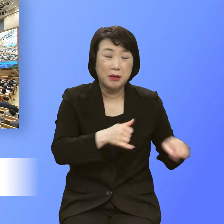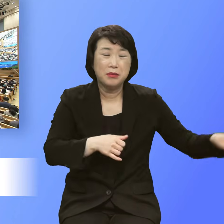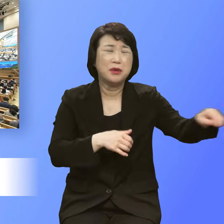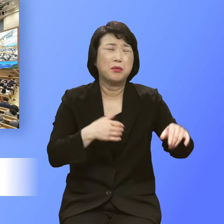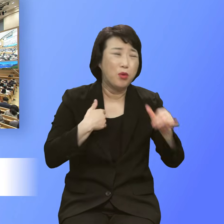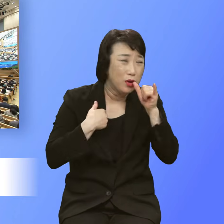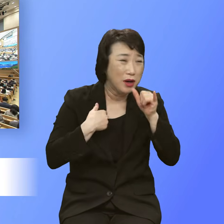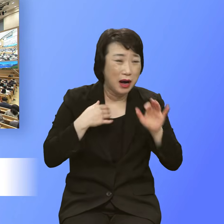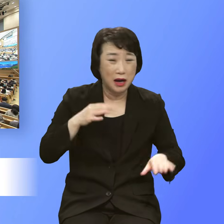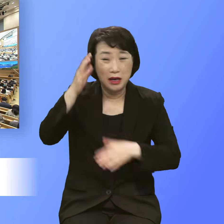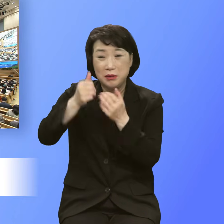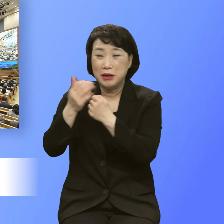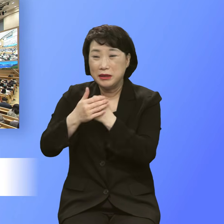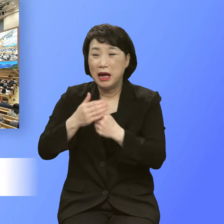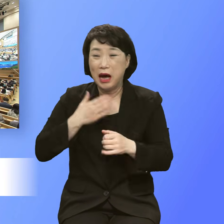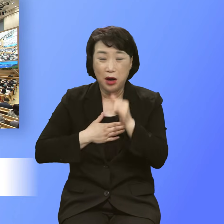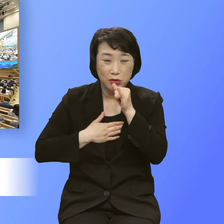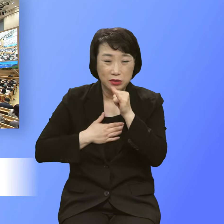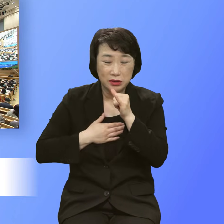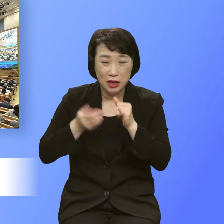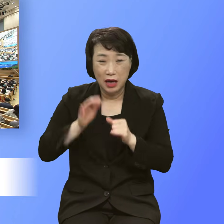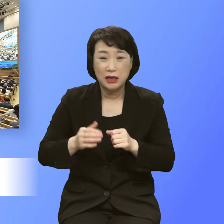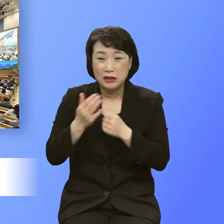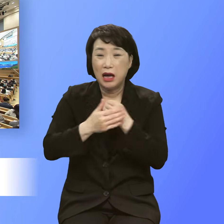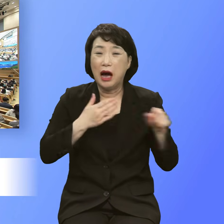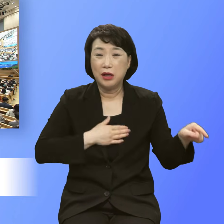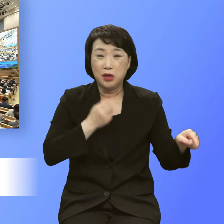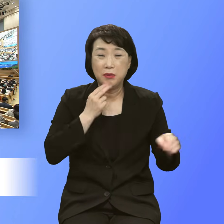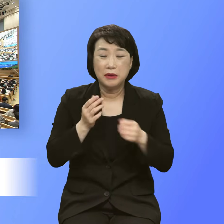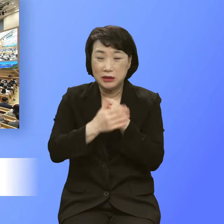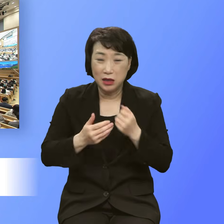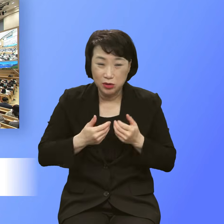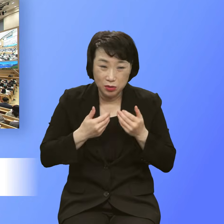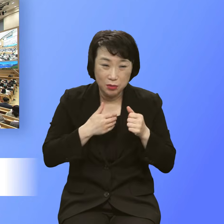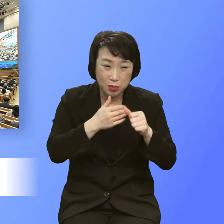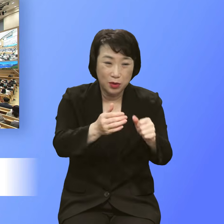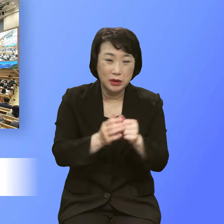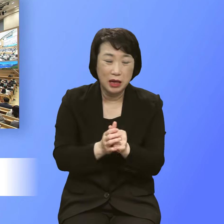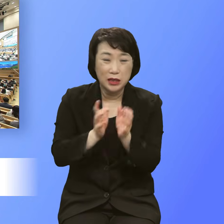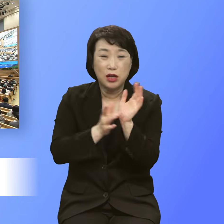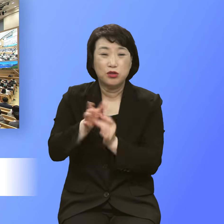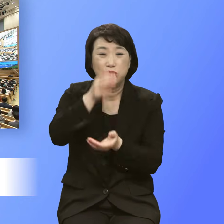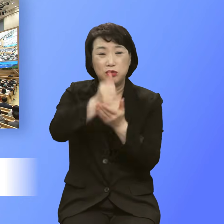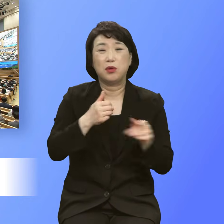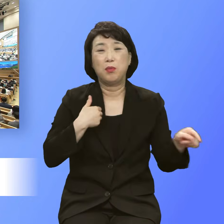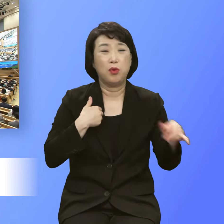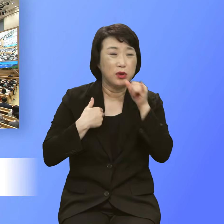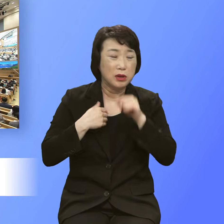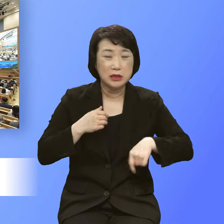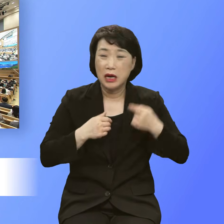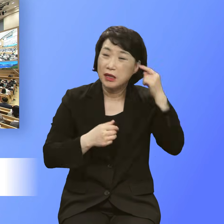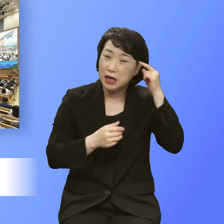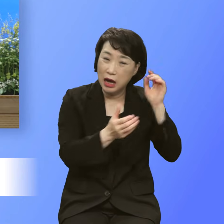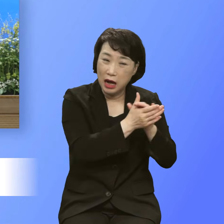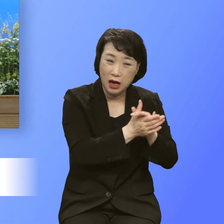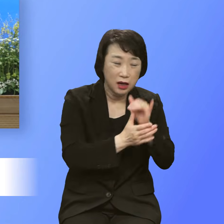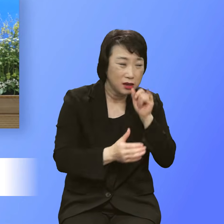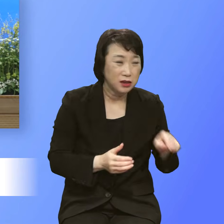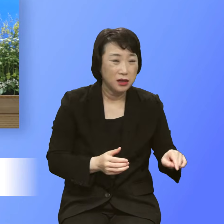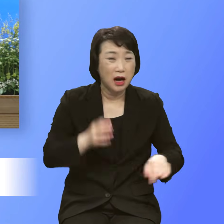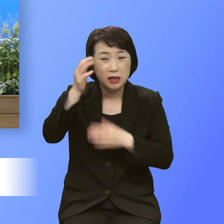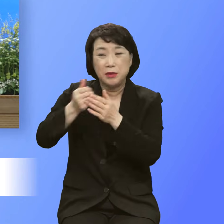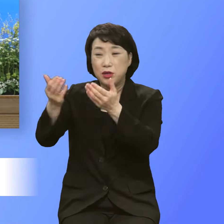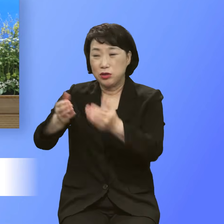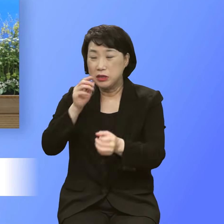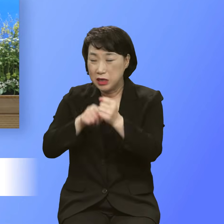하나님의 은혜로 사는데도 은혜를 알지 못하고 은혜로 보내주신 예수 그리스도의 복음을 듣지도 못하고 그렇게 각자 자기 소견에 따라서 아버지 하나님께서